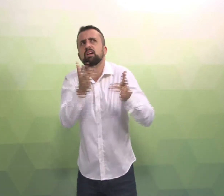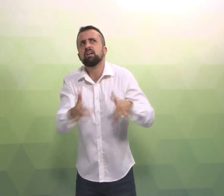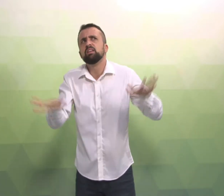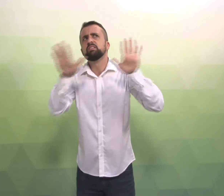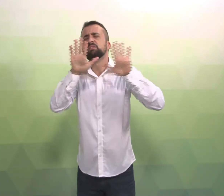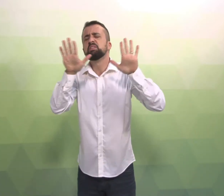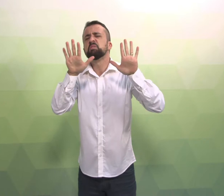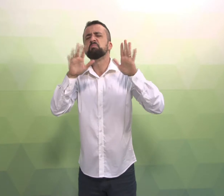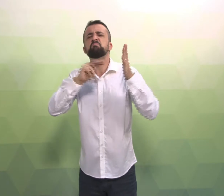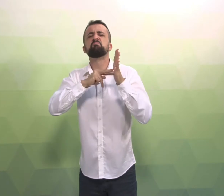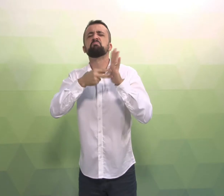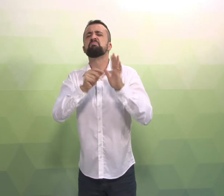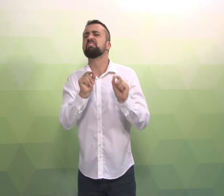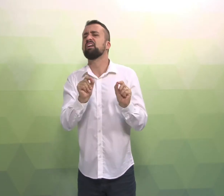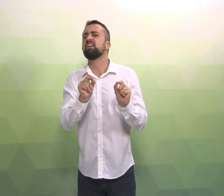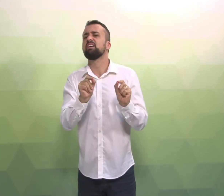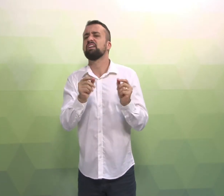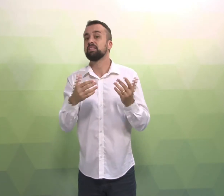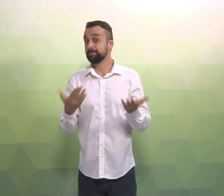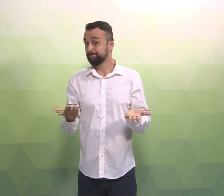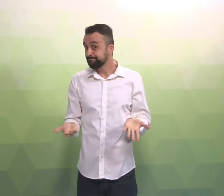Língua natural. O que isso significa?